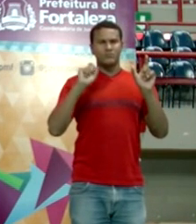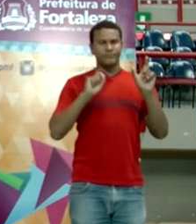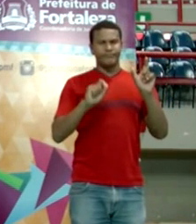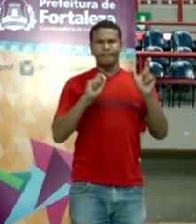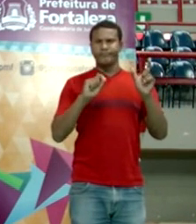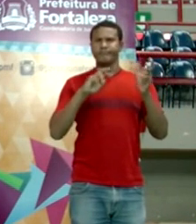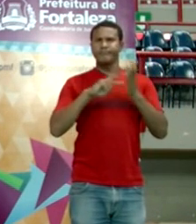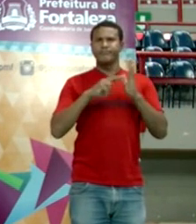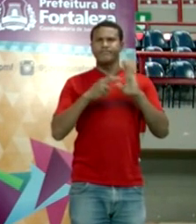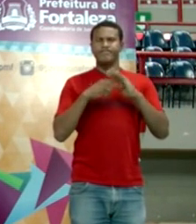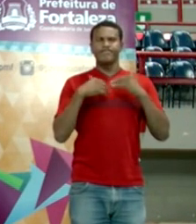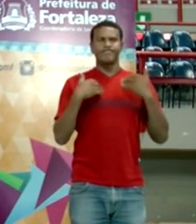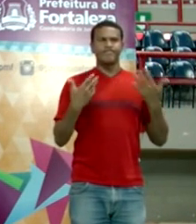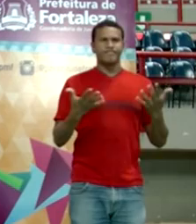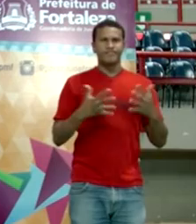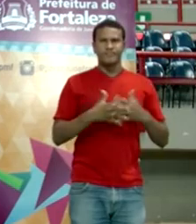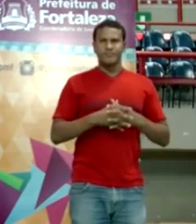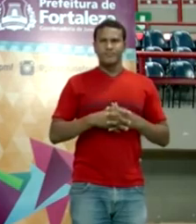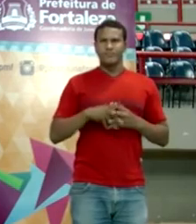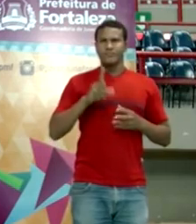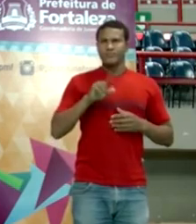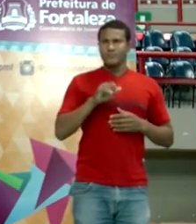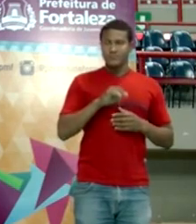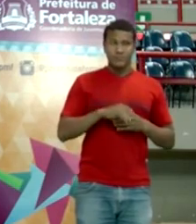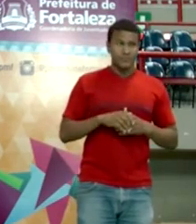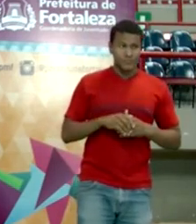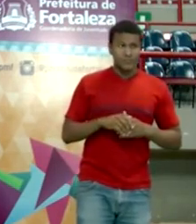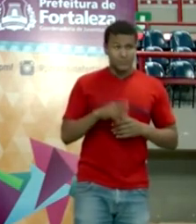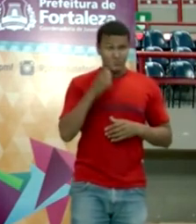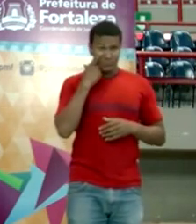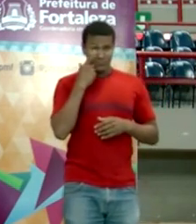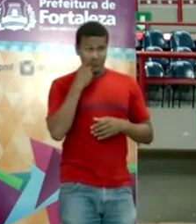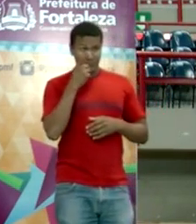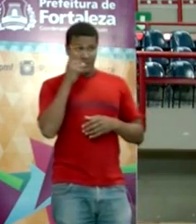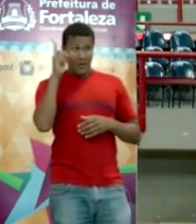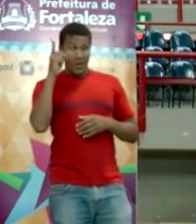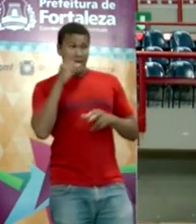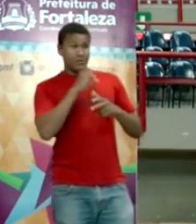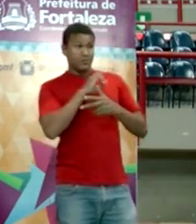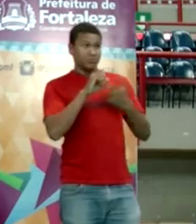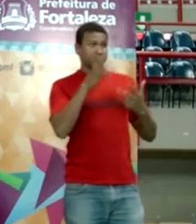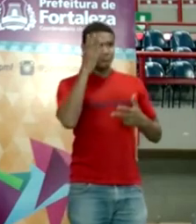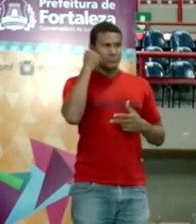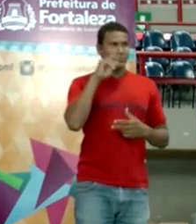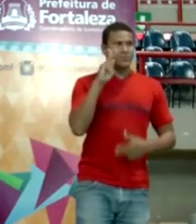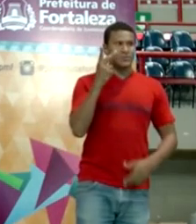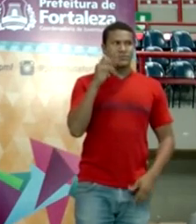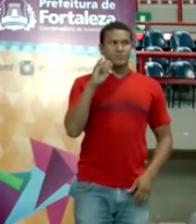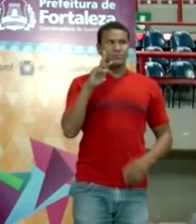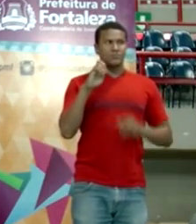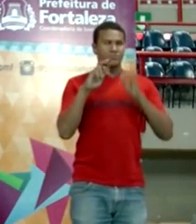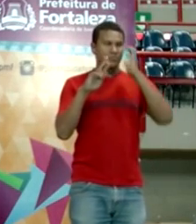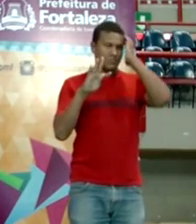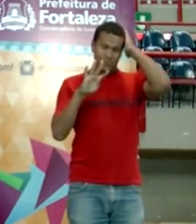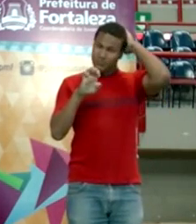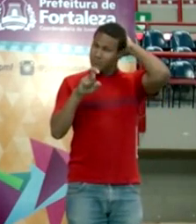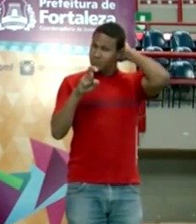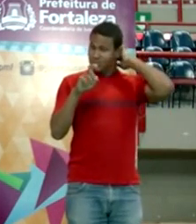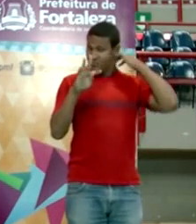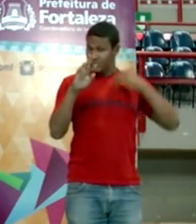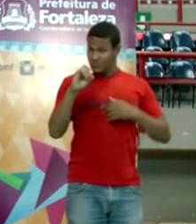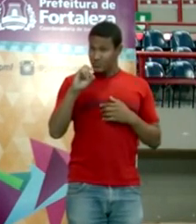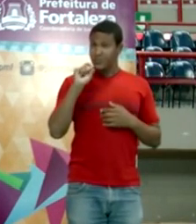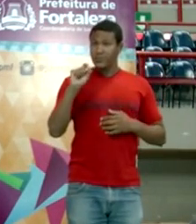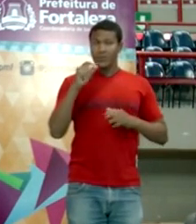de hipertexto? Então, para você chegar sabendo o que é hipertexto, hipertexto é um